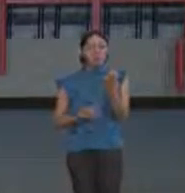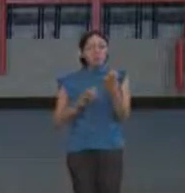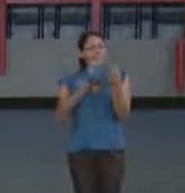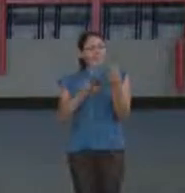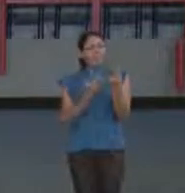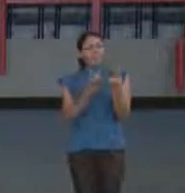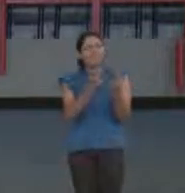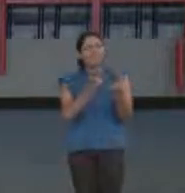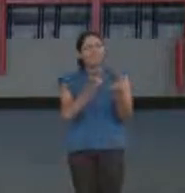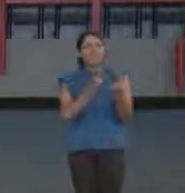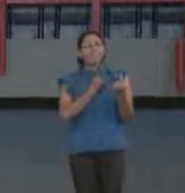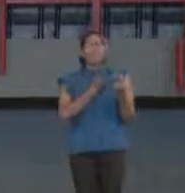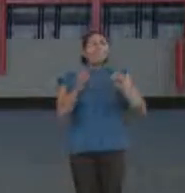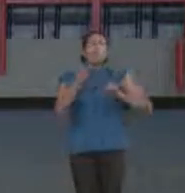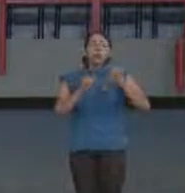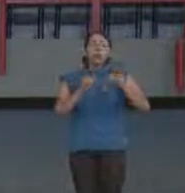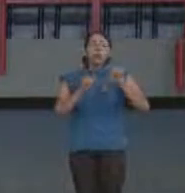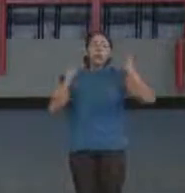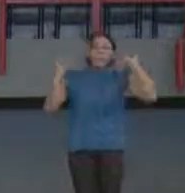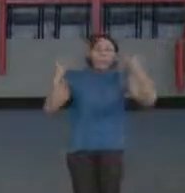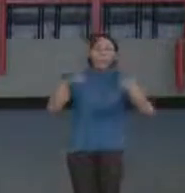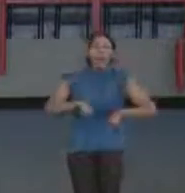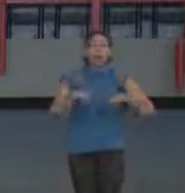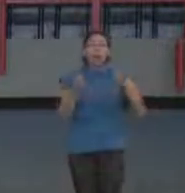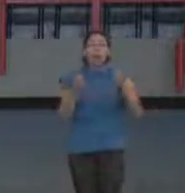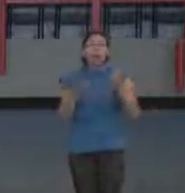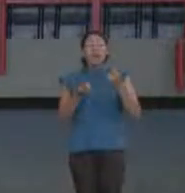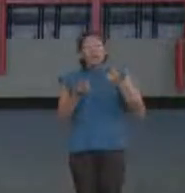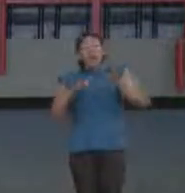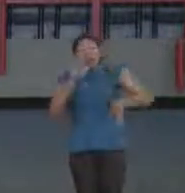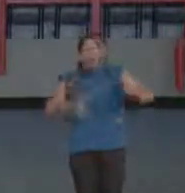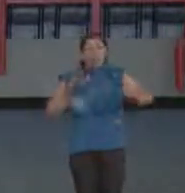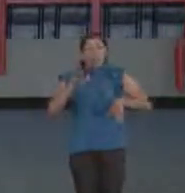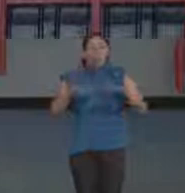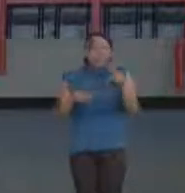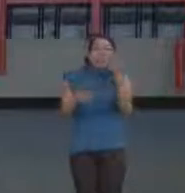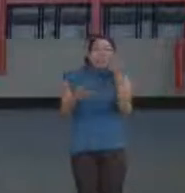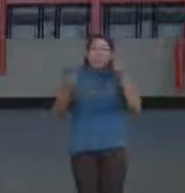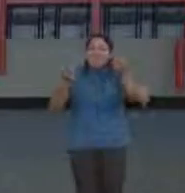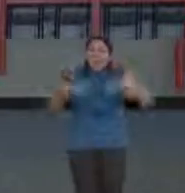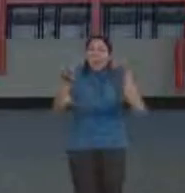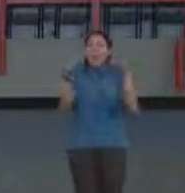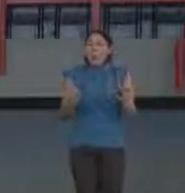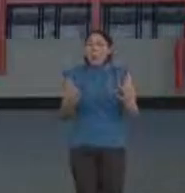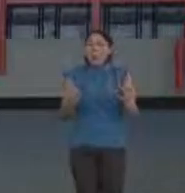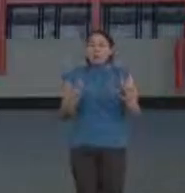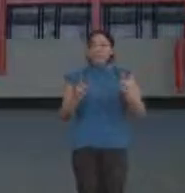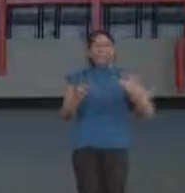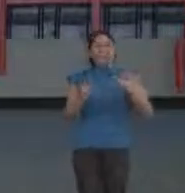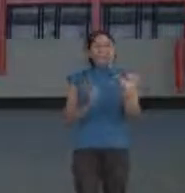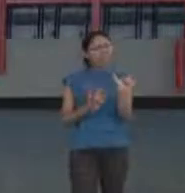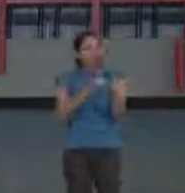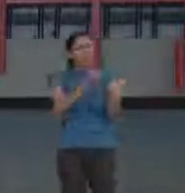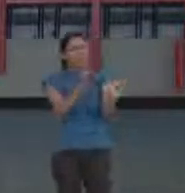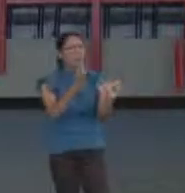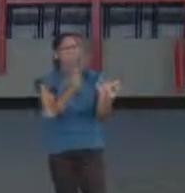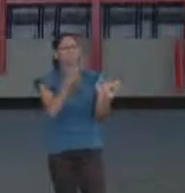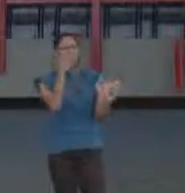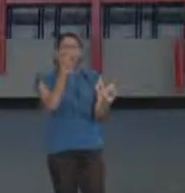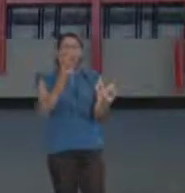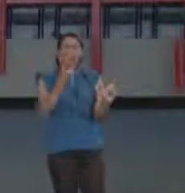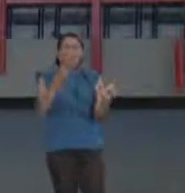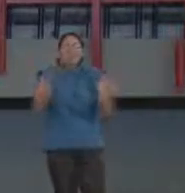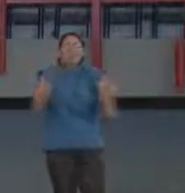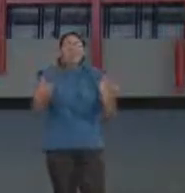questão que ela pode ser considerada desnecessária. Existe uma informação nessa questão que pode